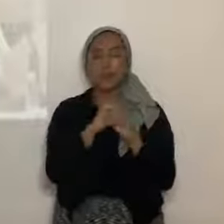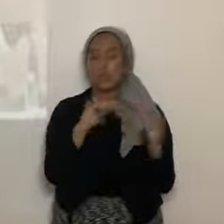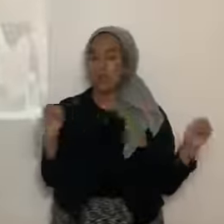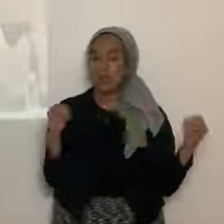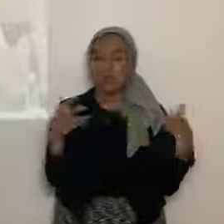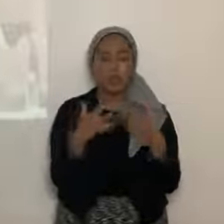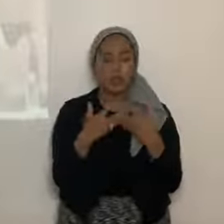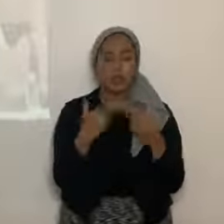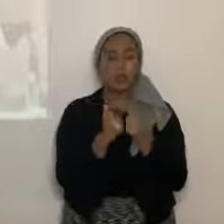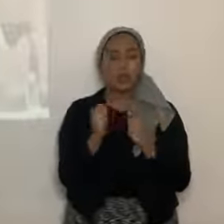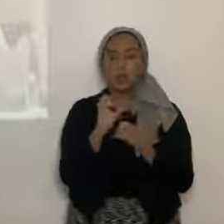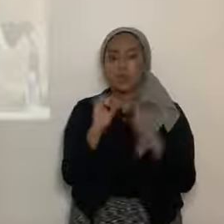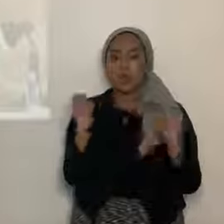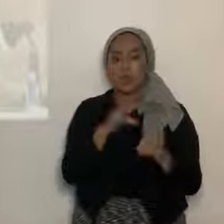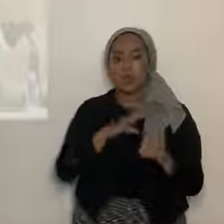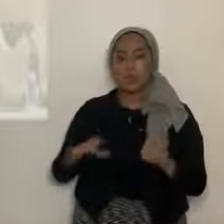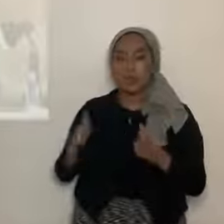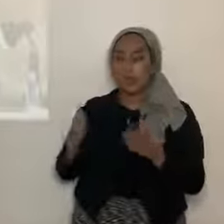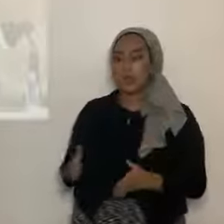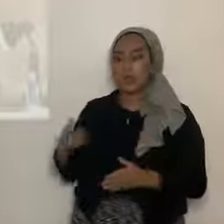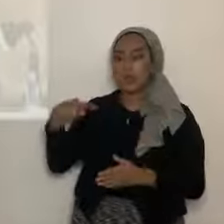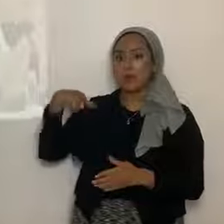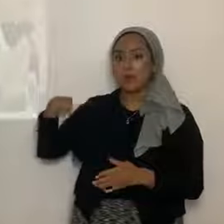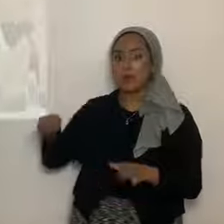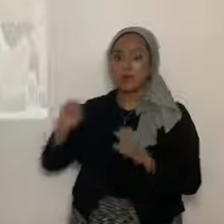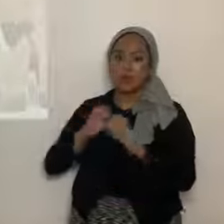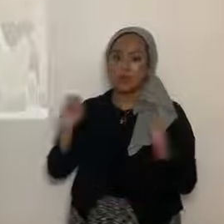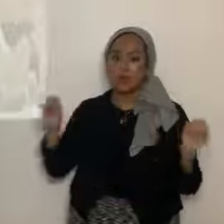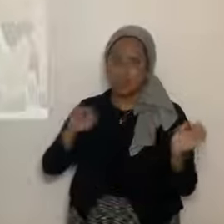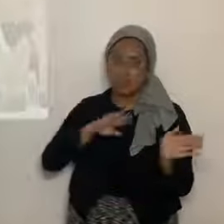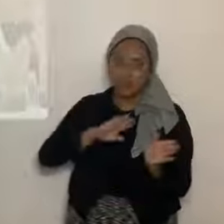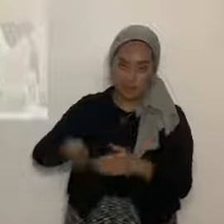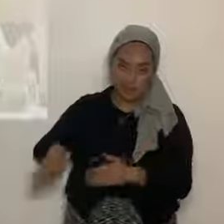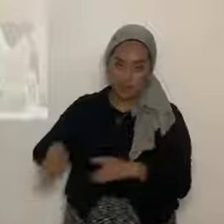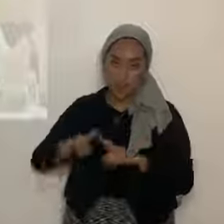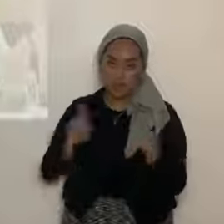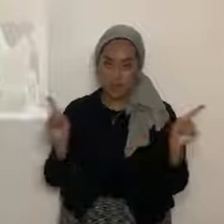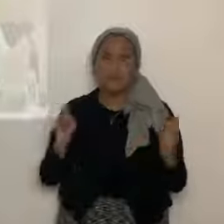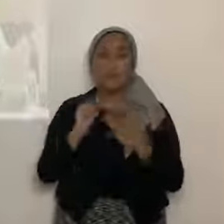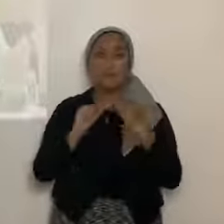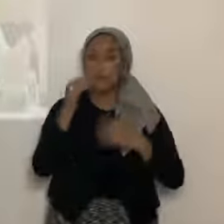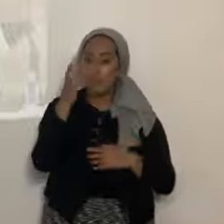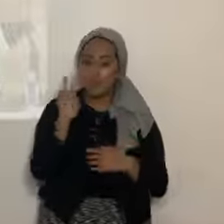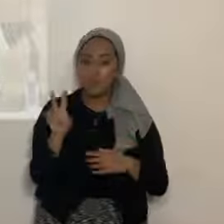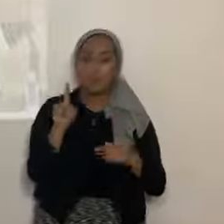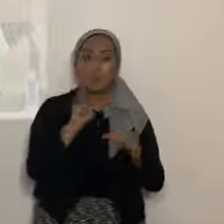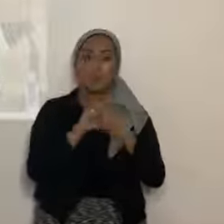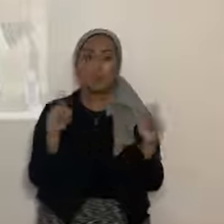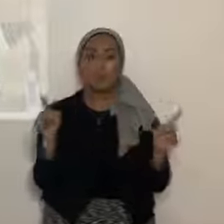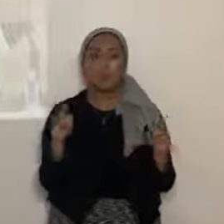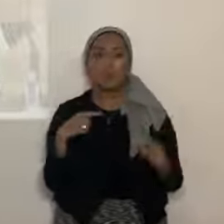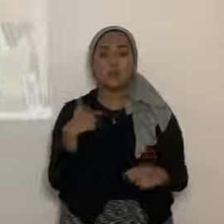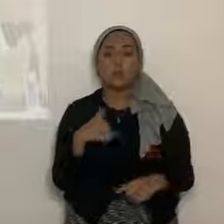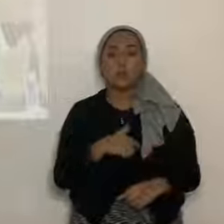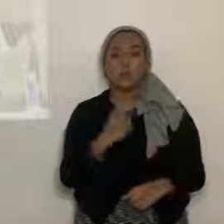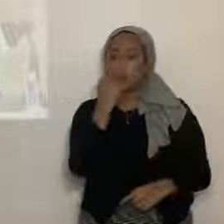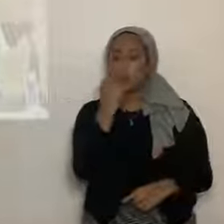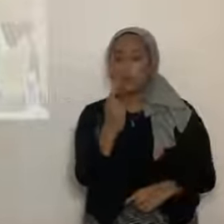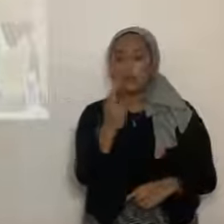ninguna religión tradicional, nada, ni religiones, nada. 17, sino siendo uno solo el pan,